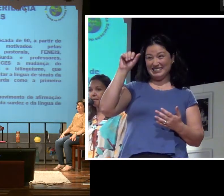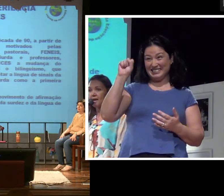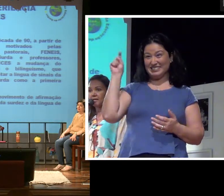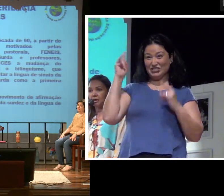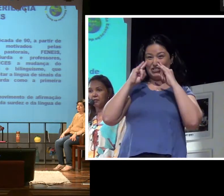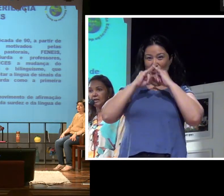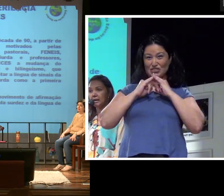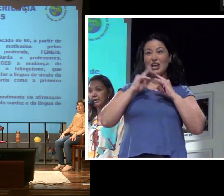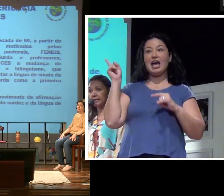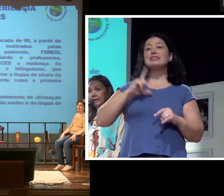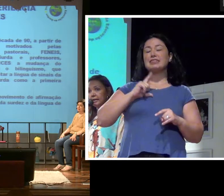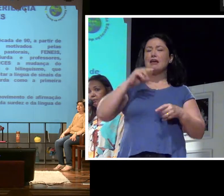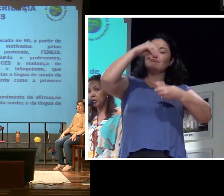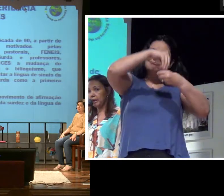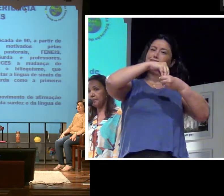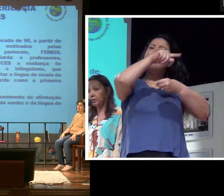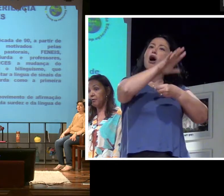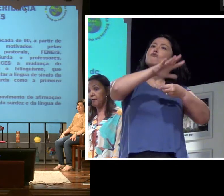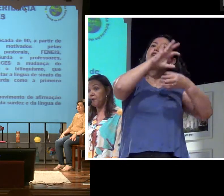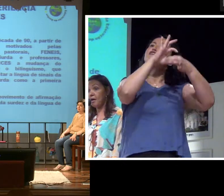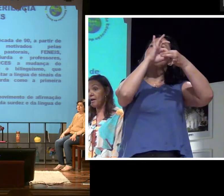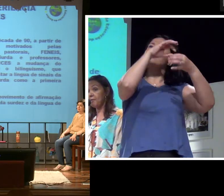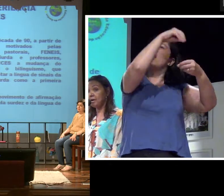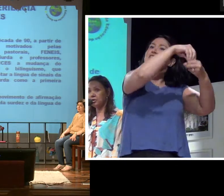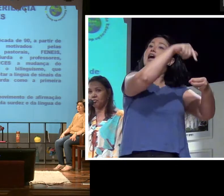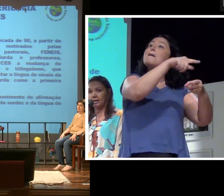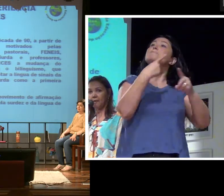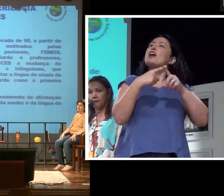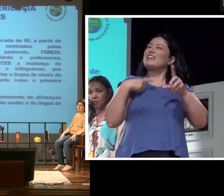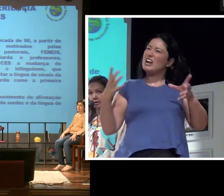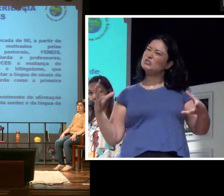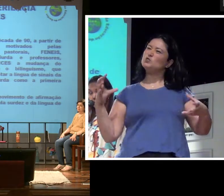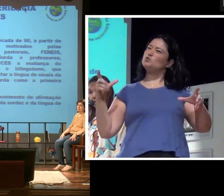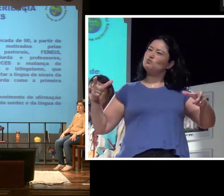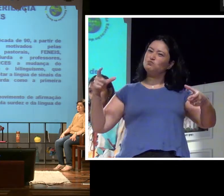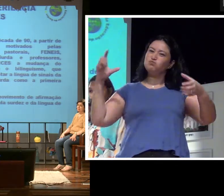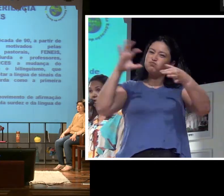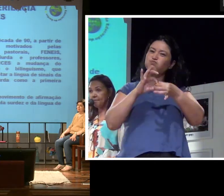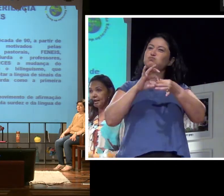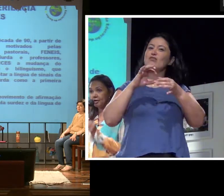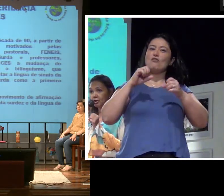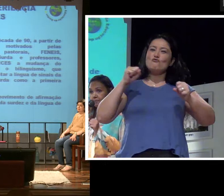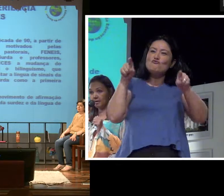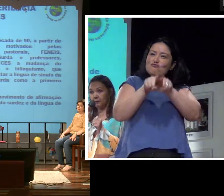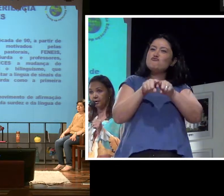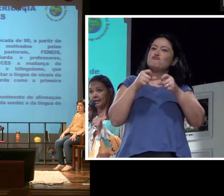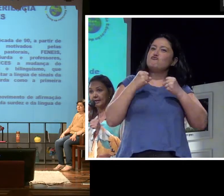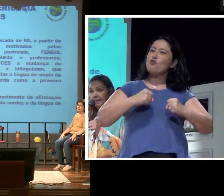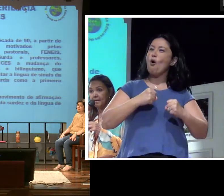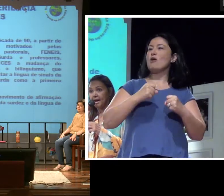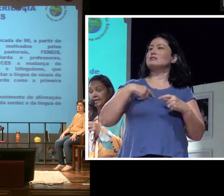um espaço da FENES lá dentro. Por quê? Porque é uma forma realmente de juntar forças. Então, lá, para que a gente possa